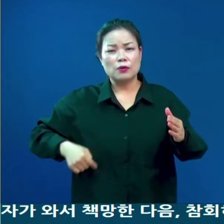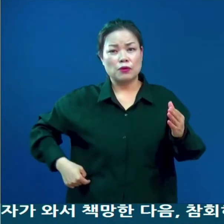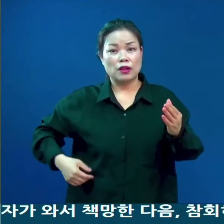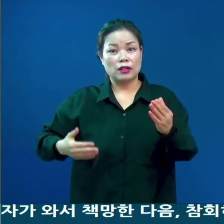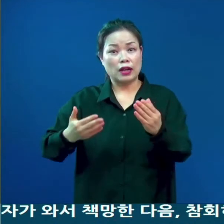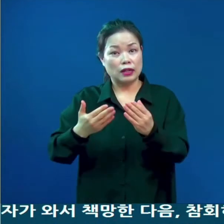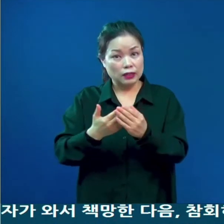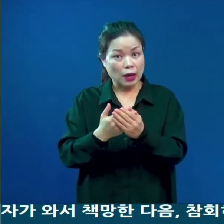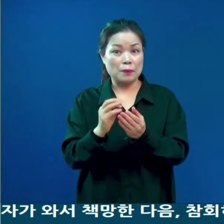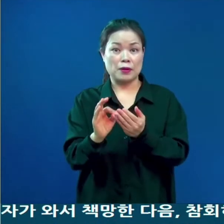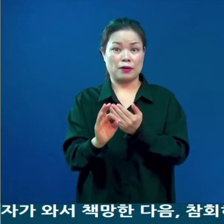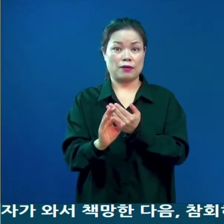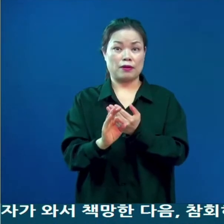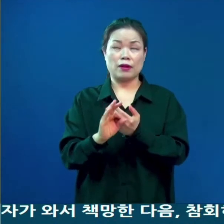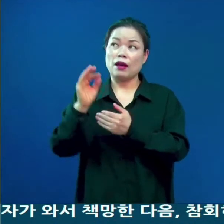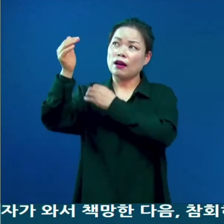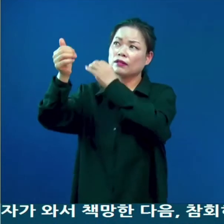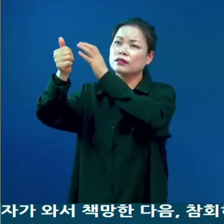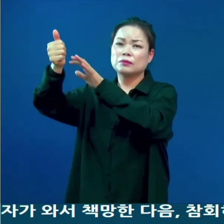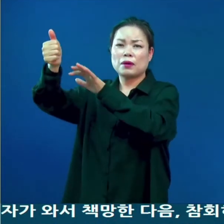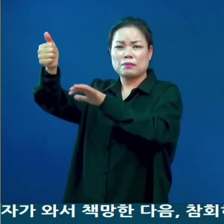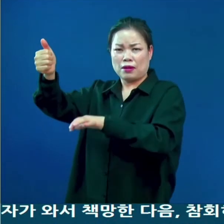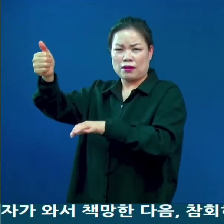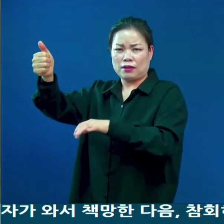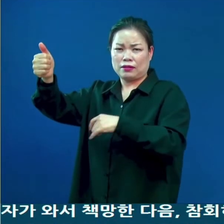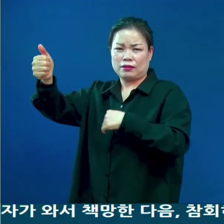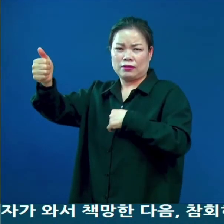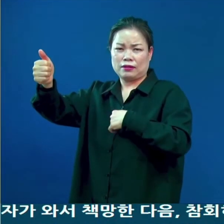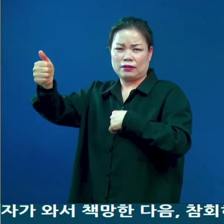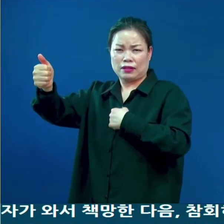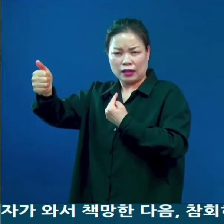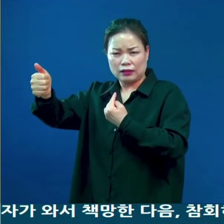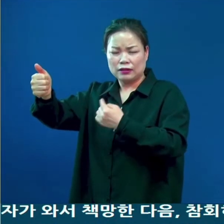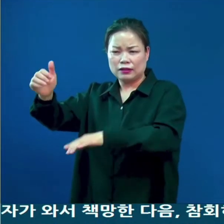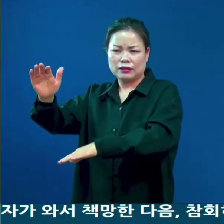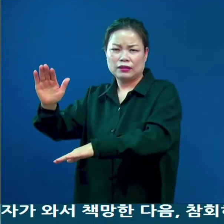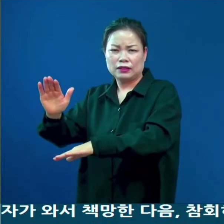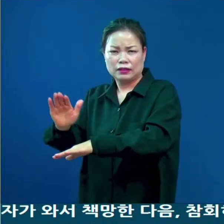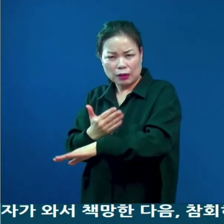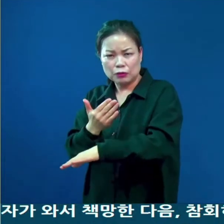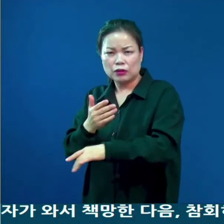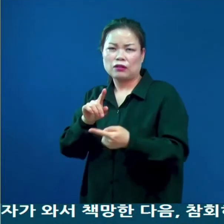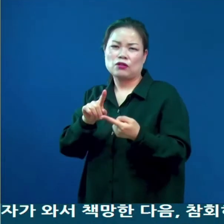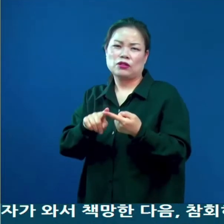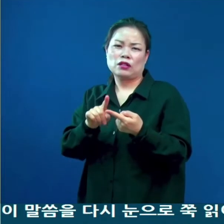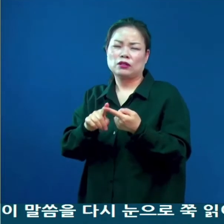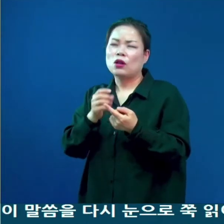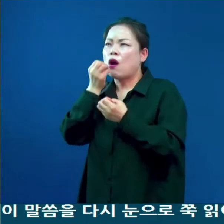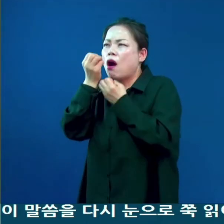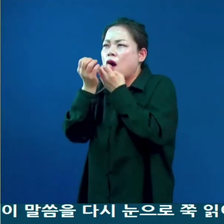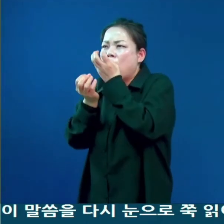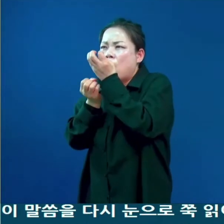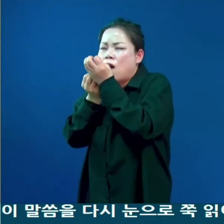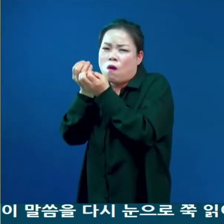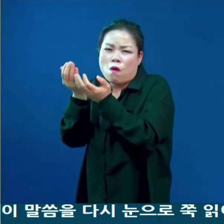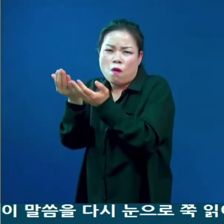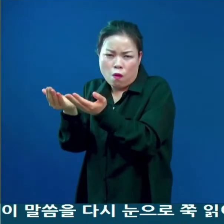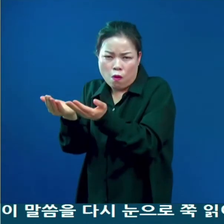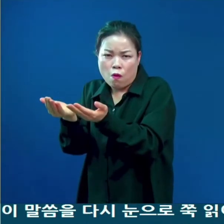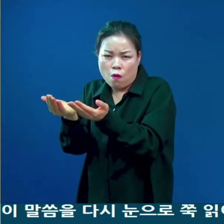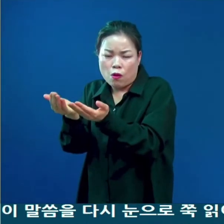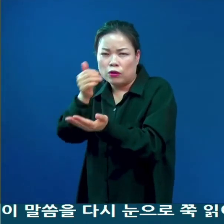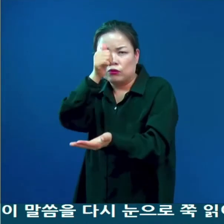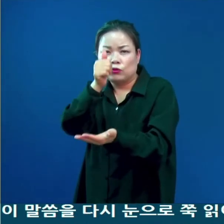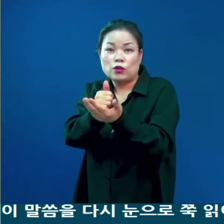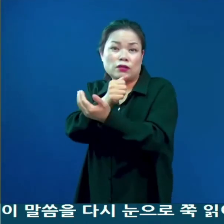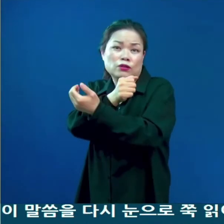하면은 하나님 앞에 자신이 잘못한 죄를 고하고